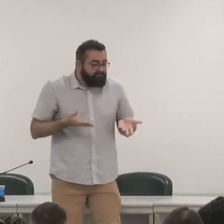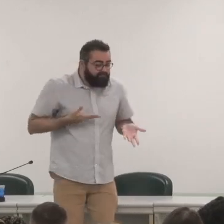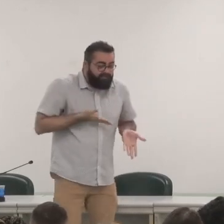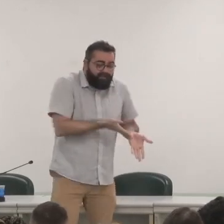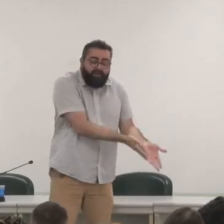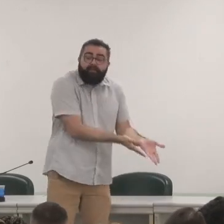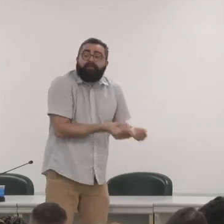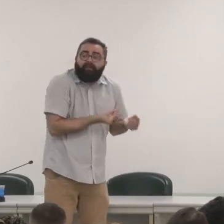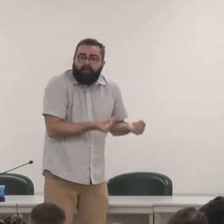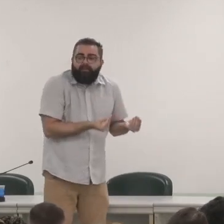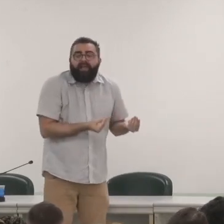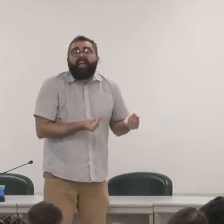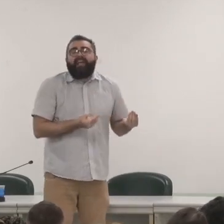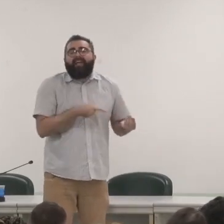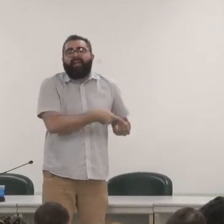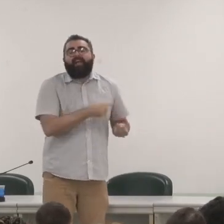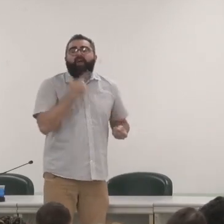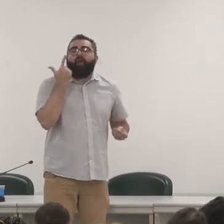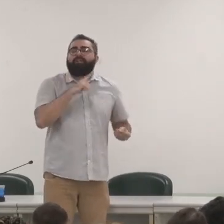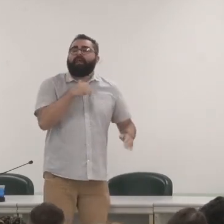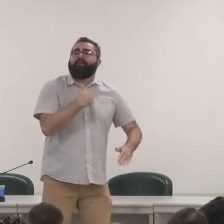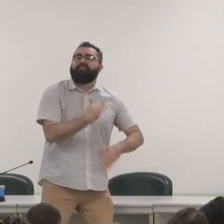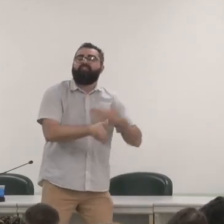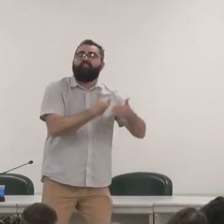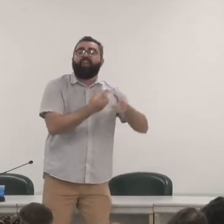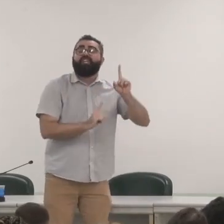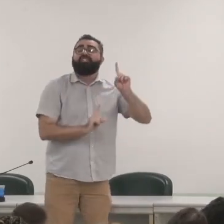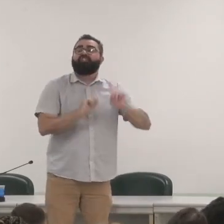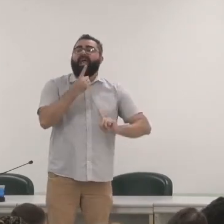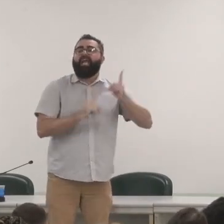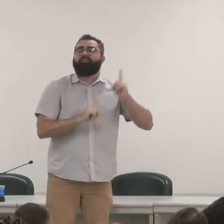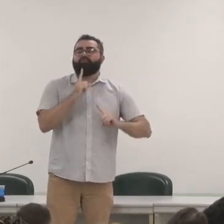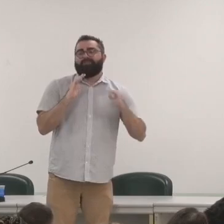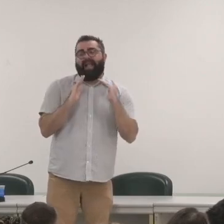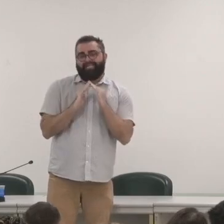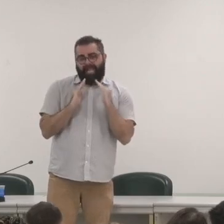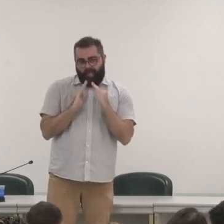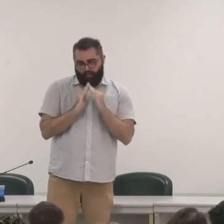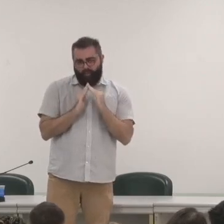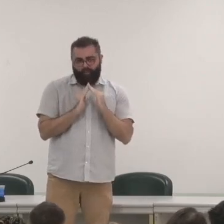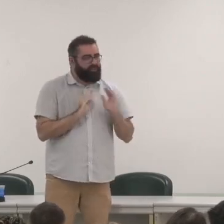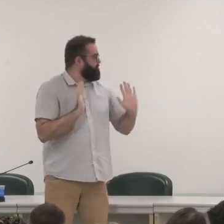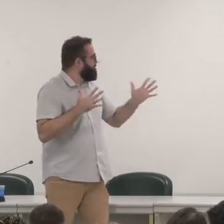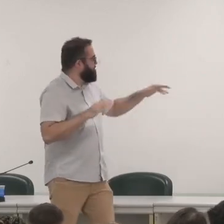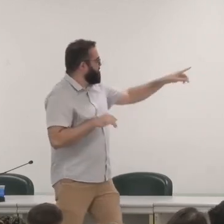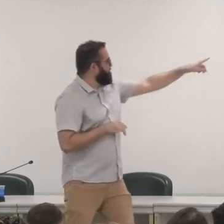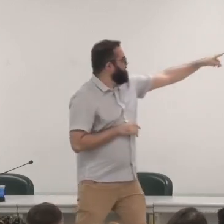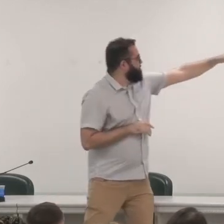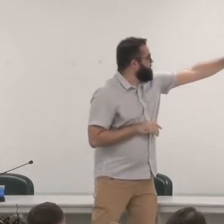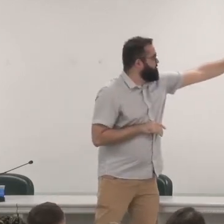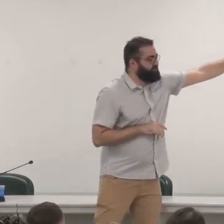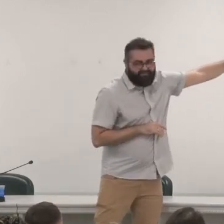pessoas ouvintes que não lhes apresentam línguas de sinais, elas desenvolvem o que nós chamamos de